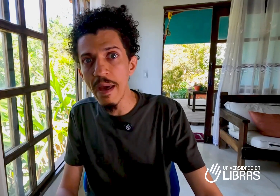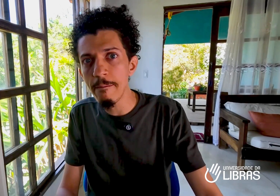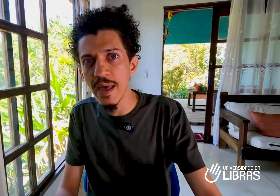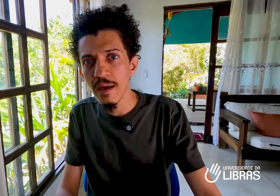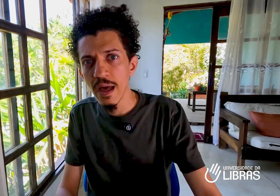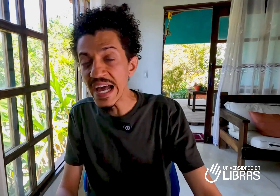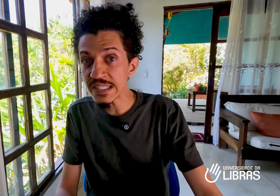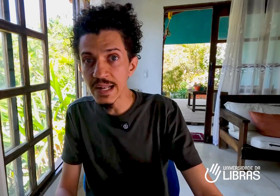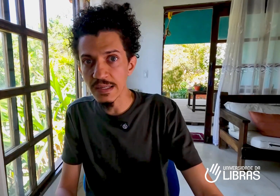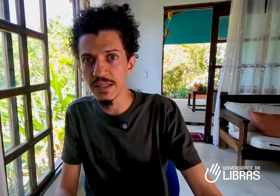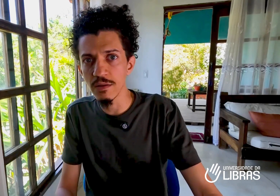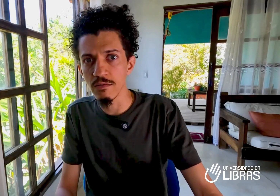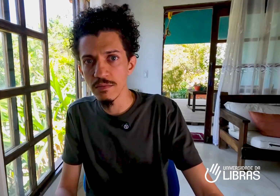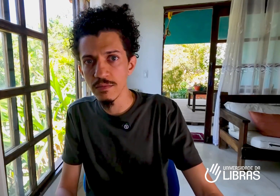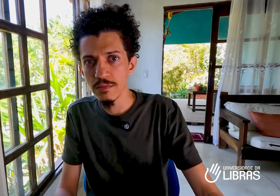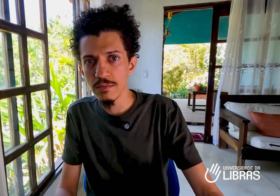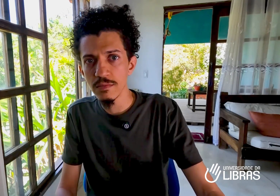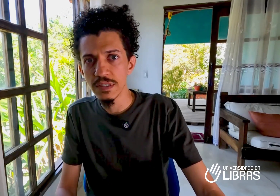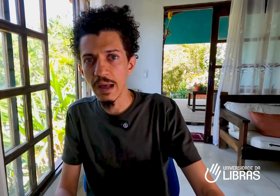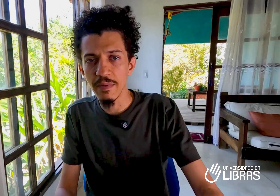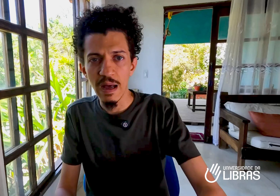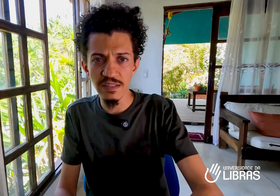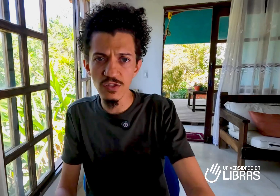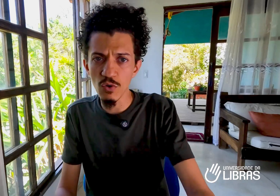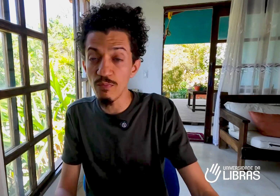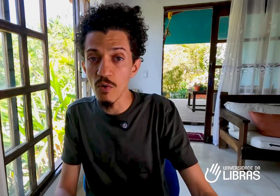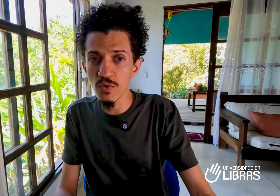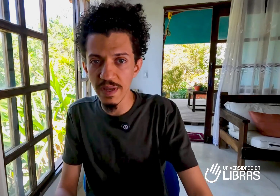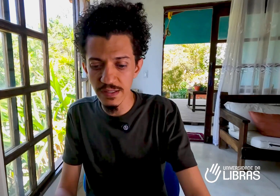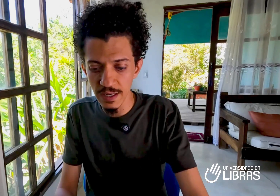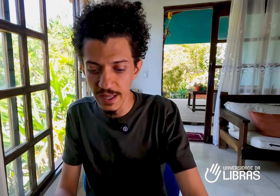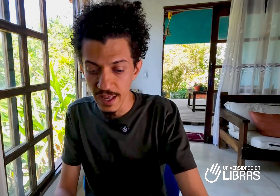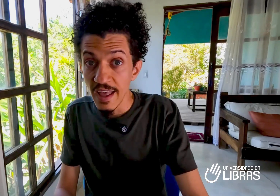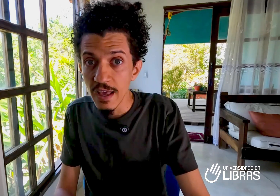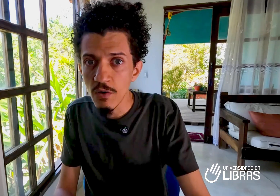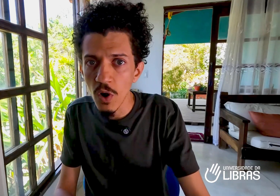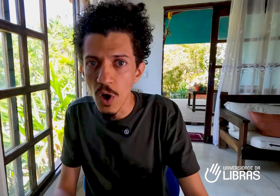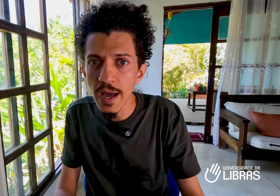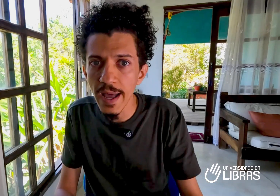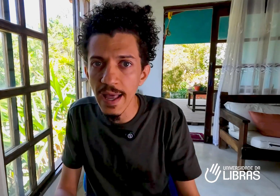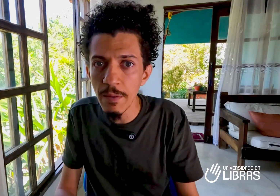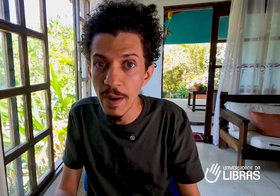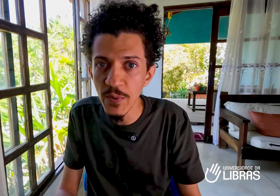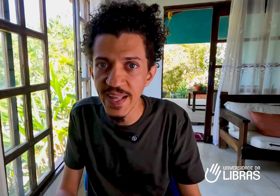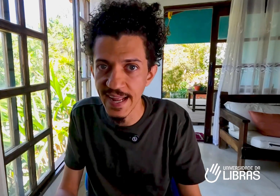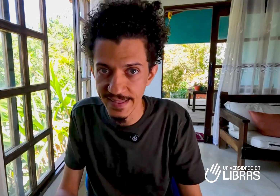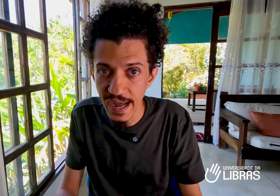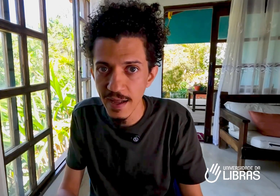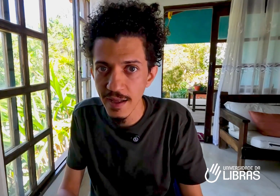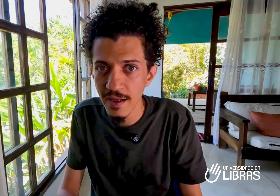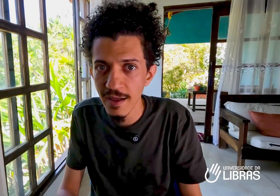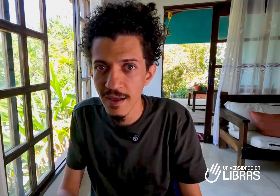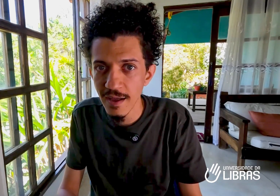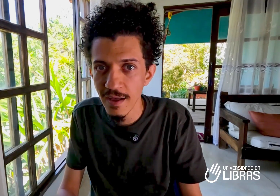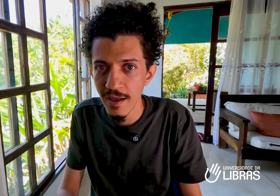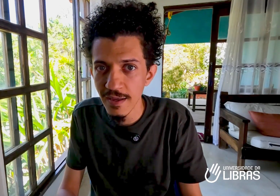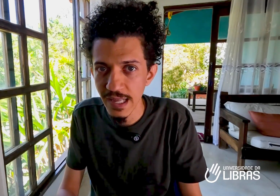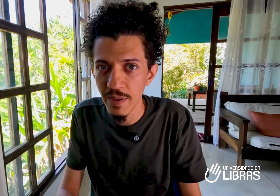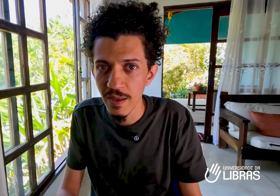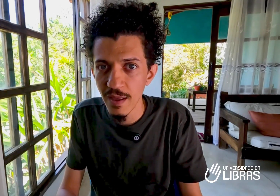bebê recém-nascido, sabe? Às vezes com poucos meses ali, e coloca ele para poder nadar, sabe?